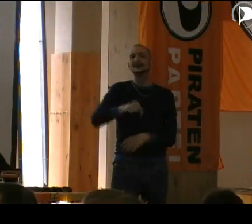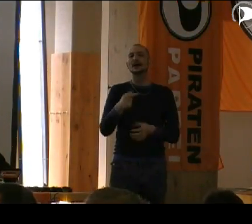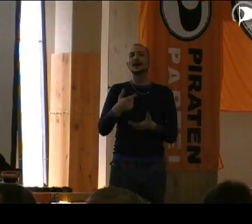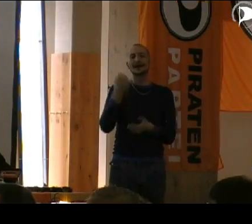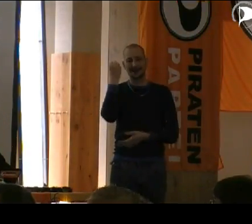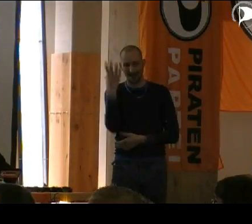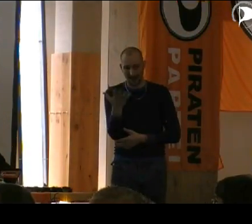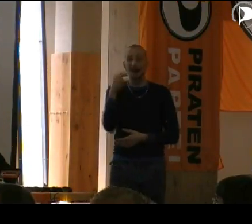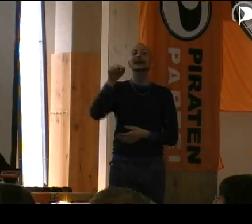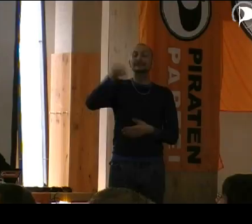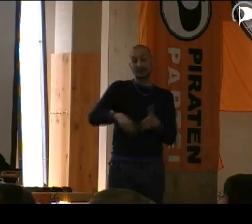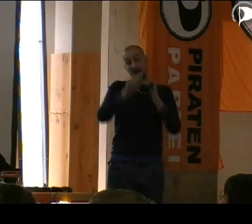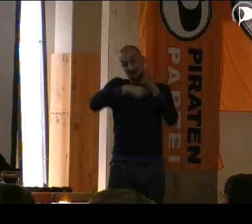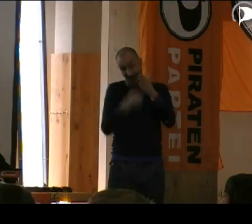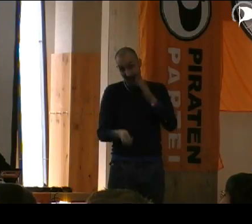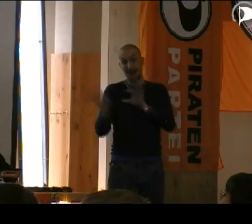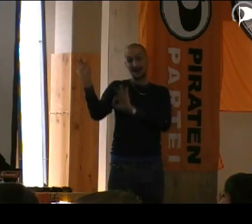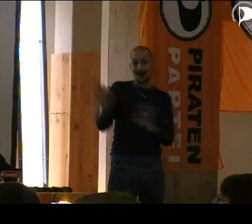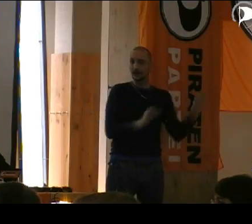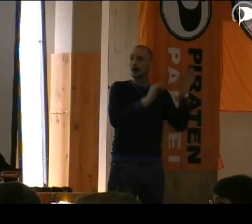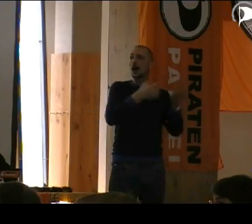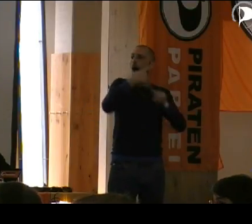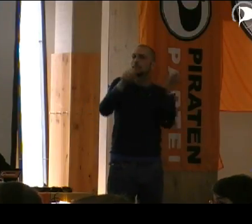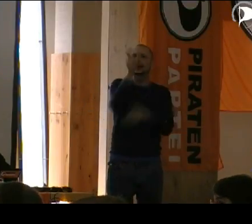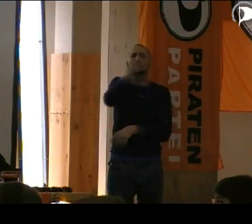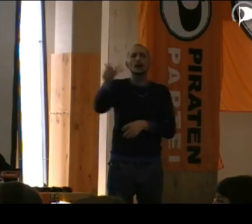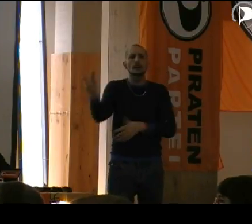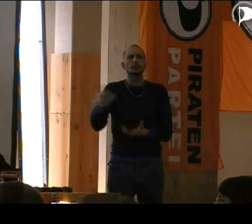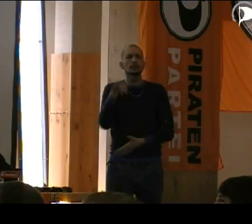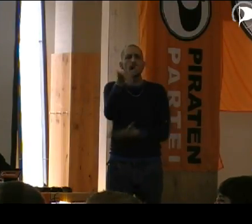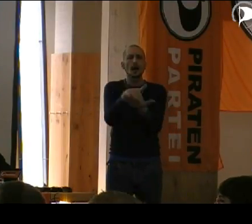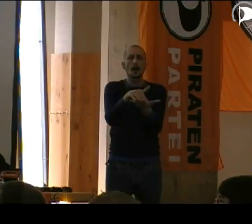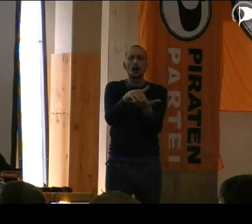normal weiter weitere kandidaten